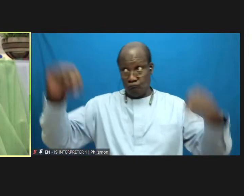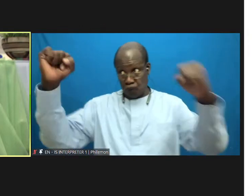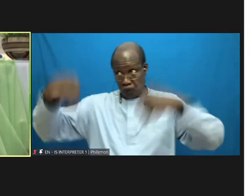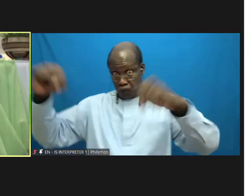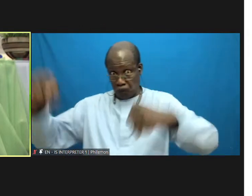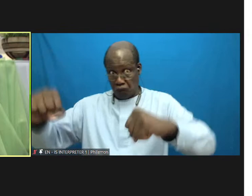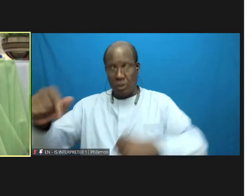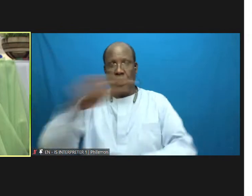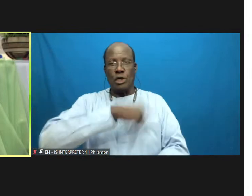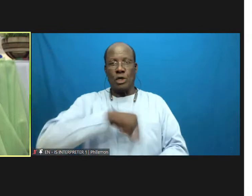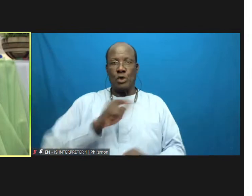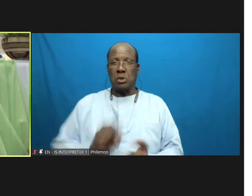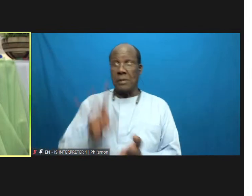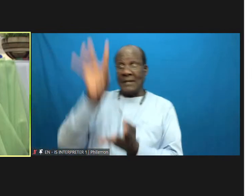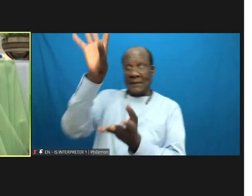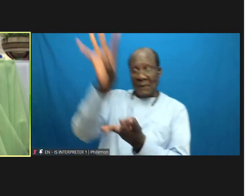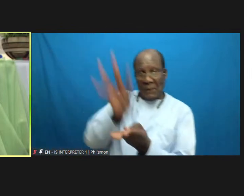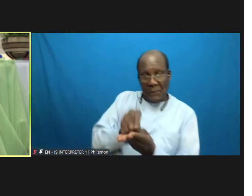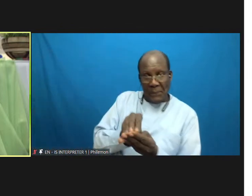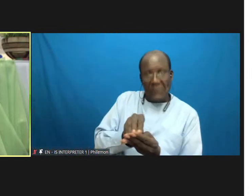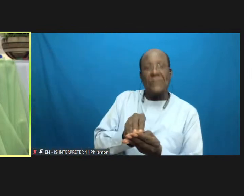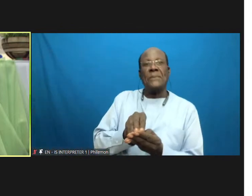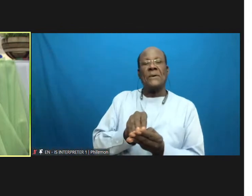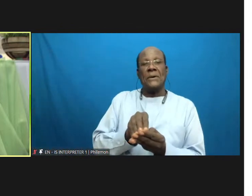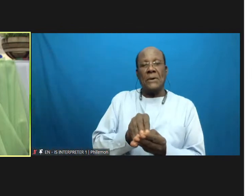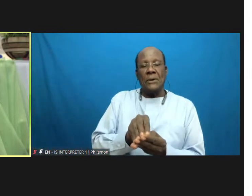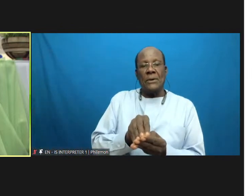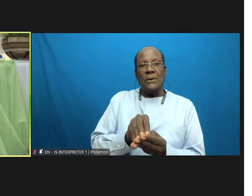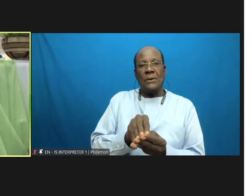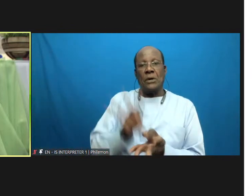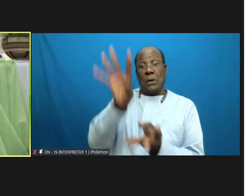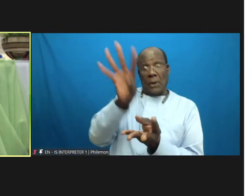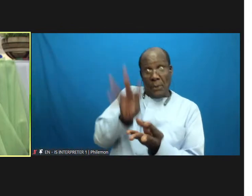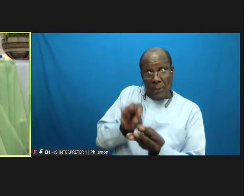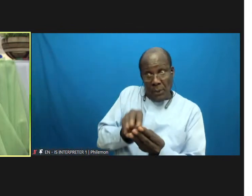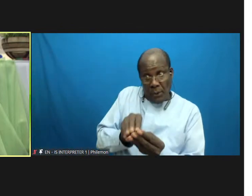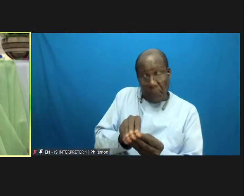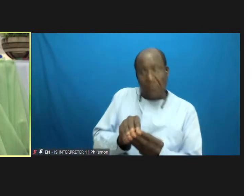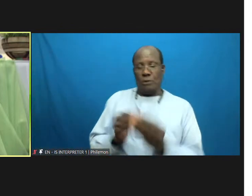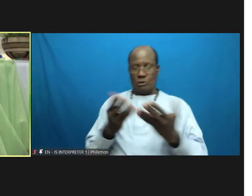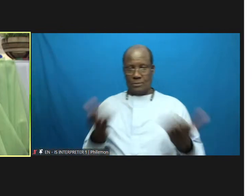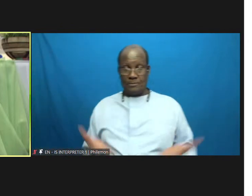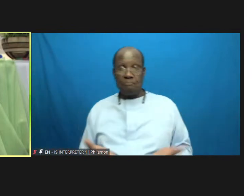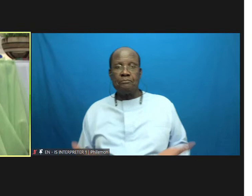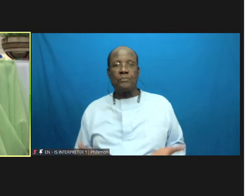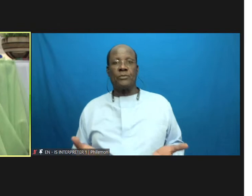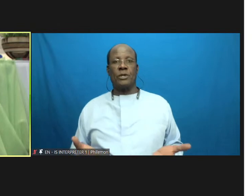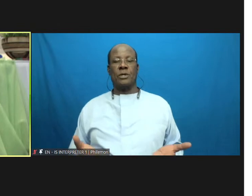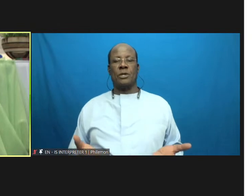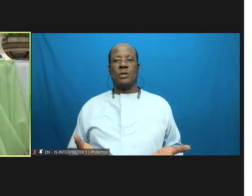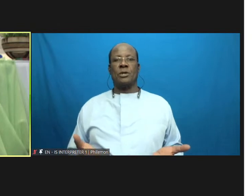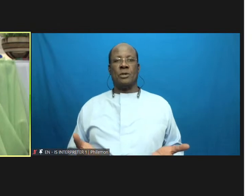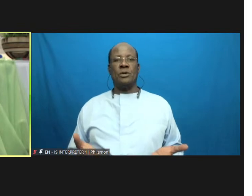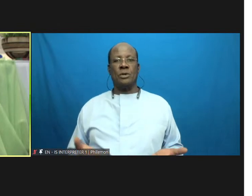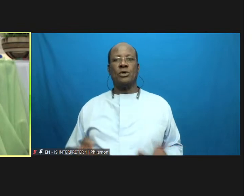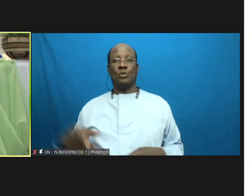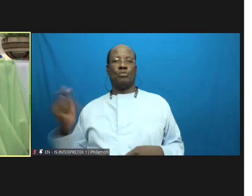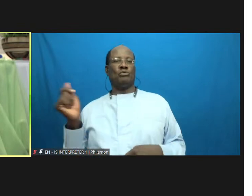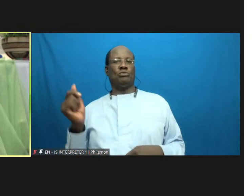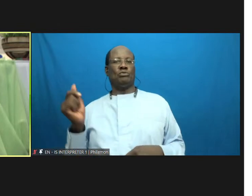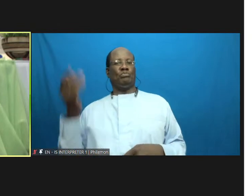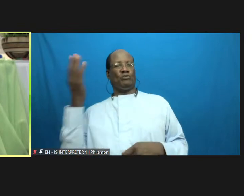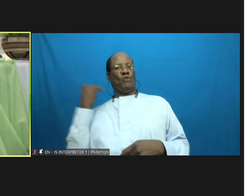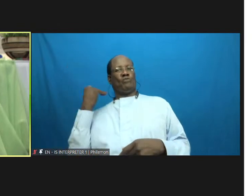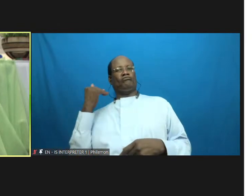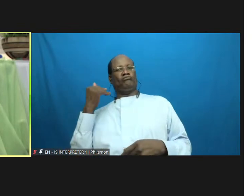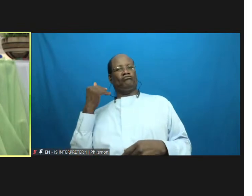eu des sessions parallèles sur les ODD qui sont à l'ordre